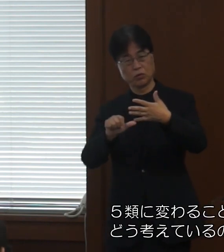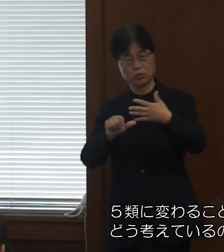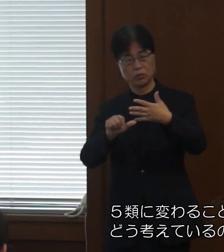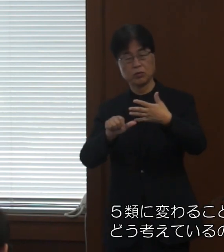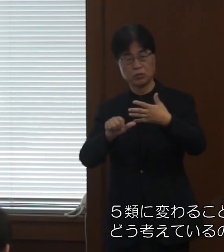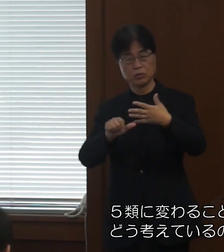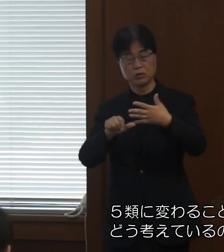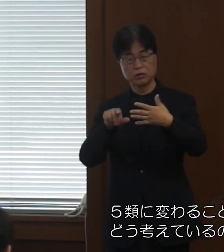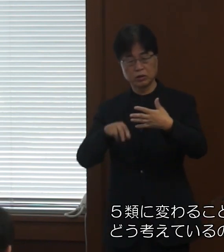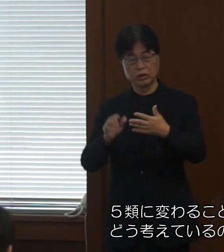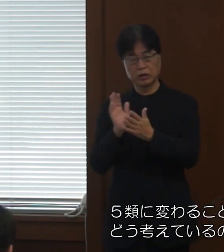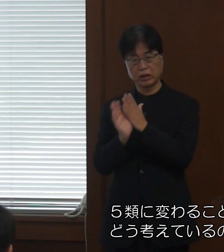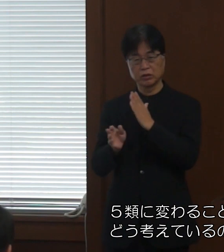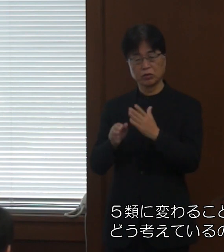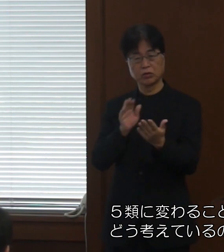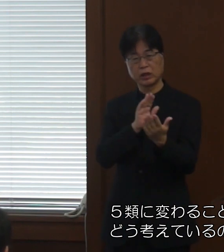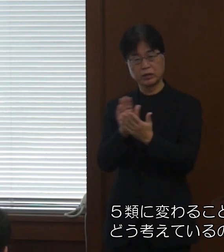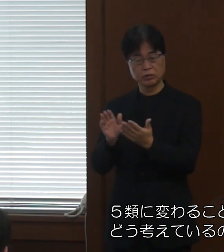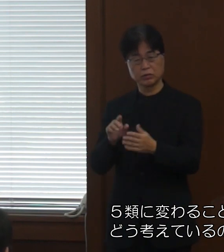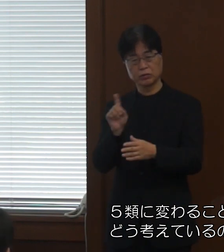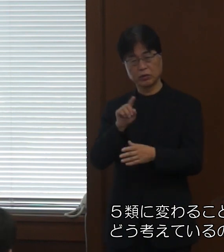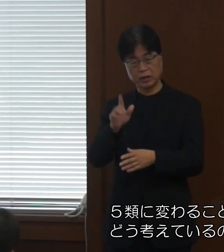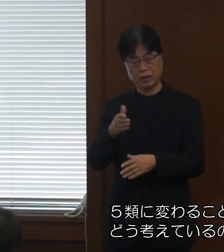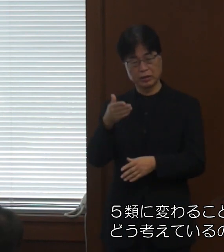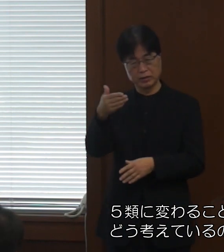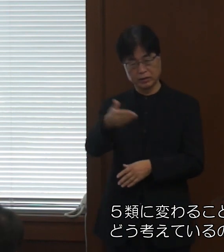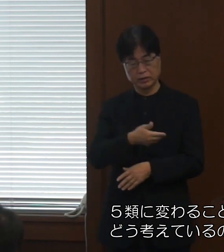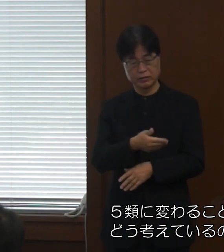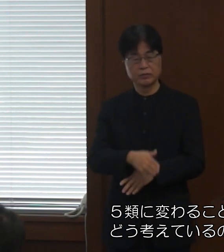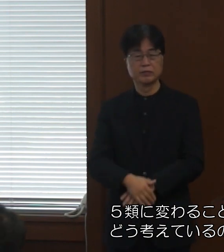どう考えているのかお願いします